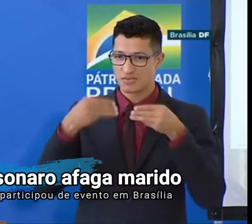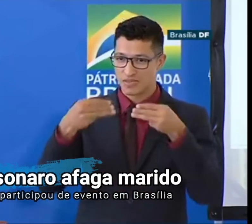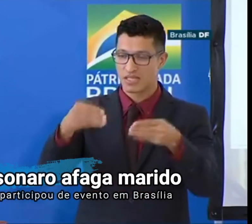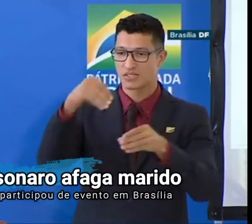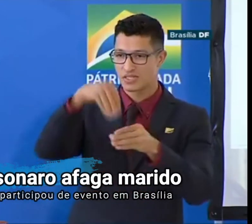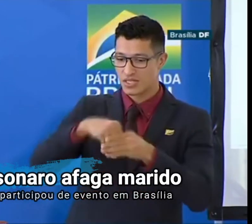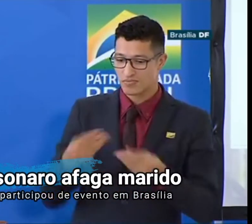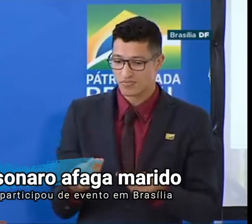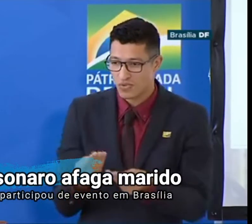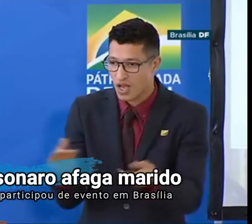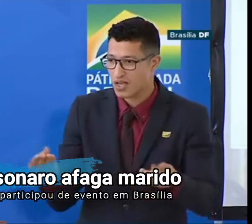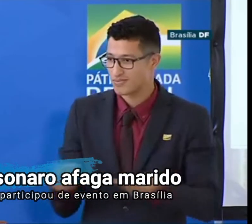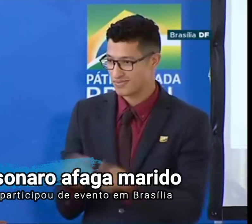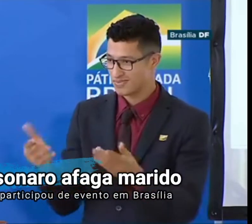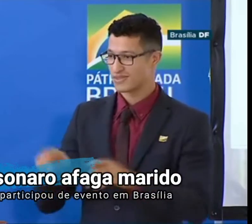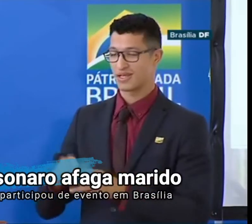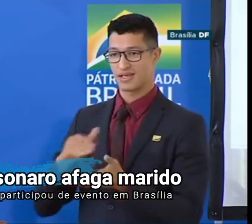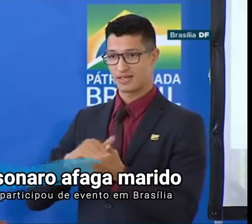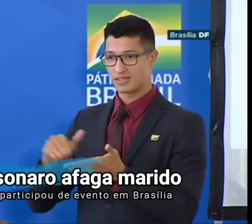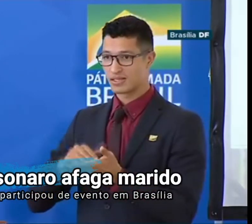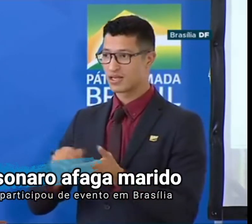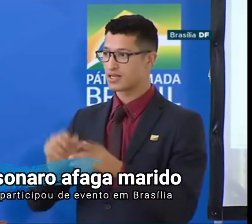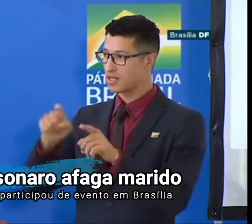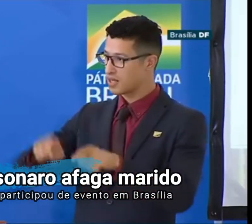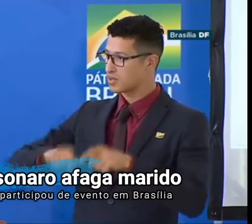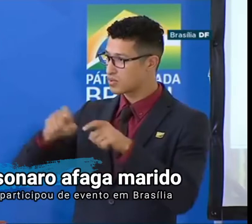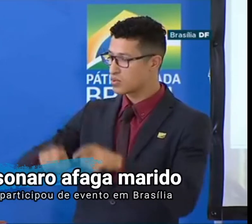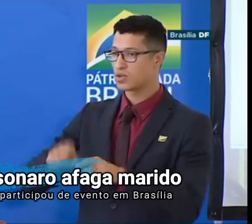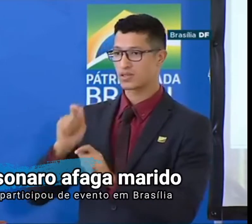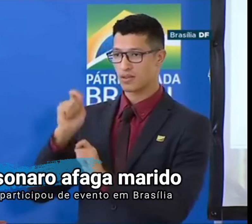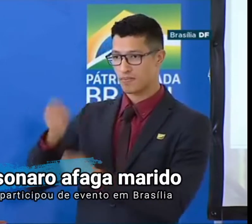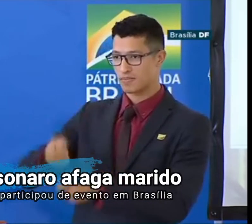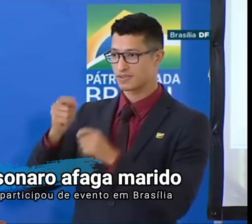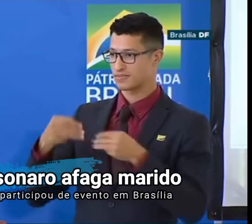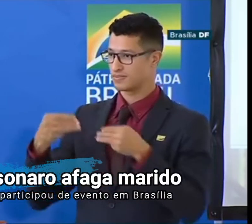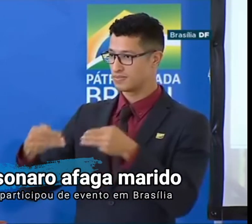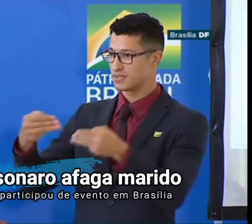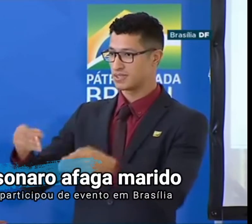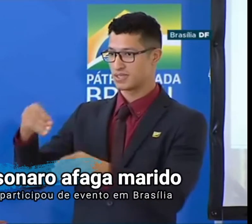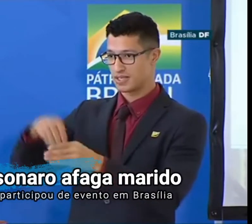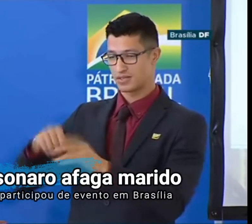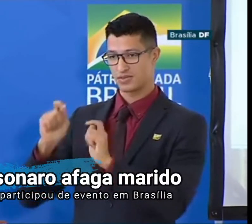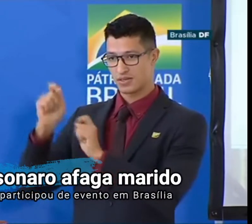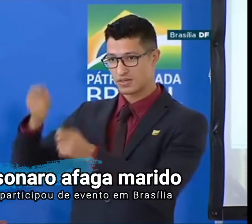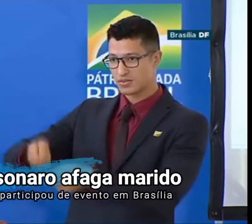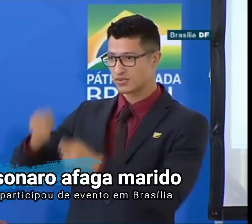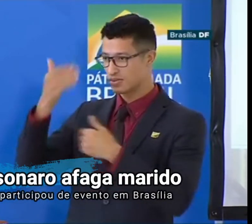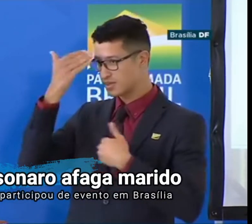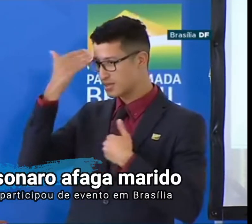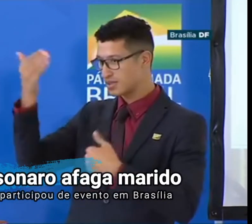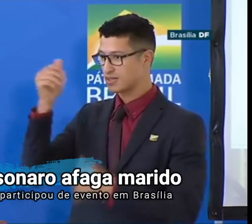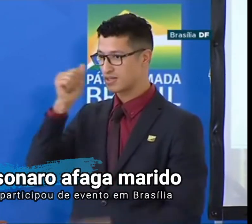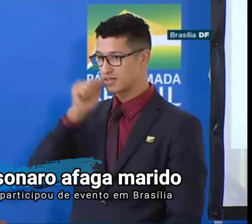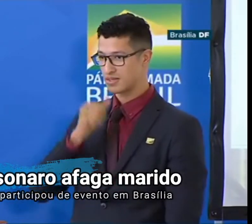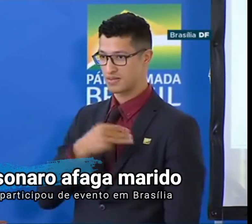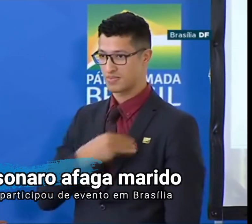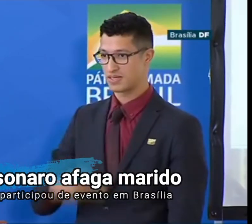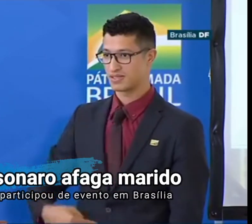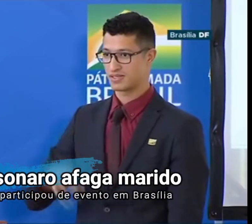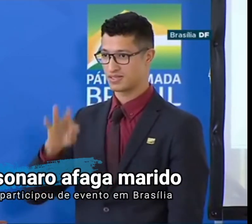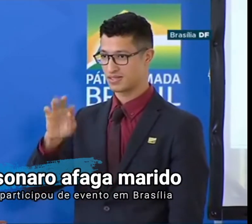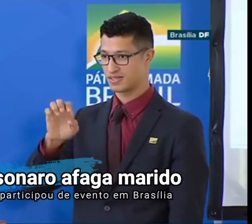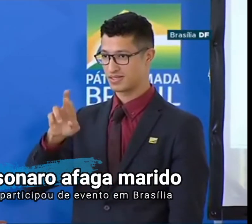esplanadas. A Secretaria de Agricultura e Pesca do Ministério da Agricultura, agradeço à ministra Tereza Cristina